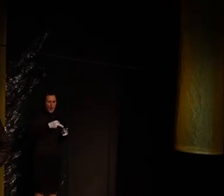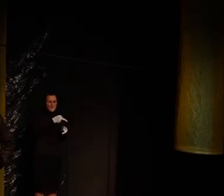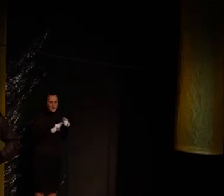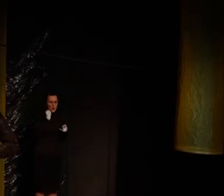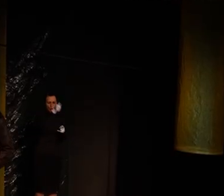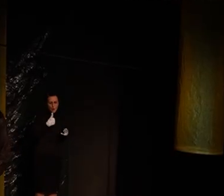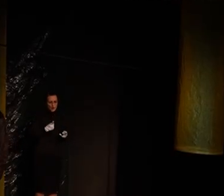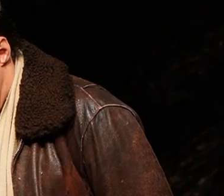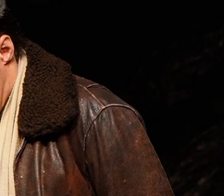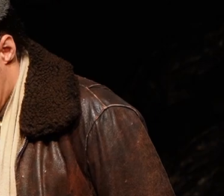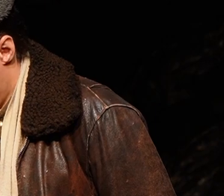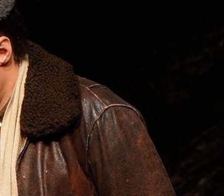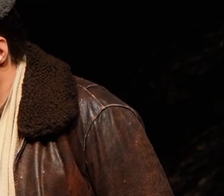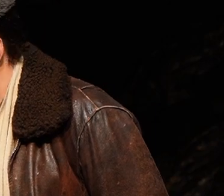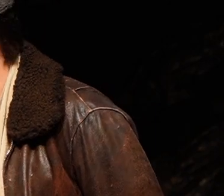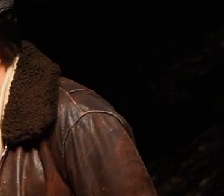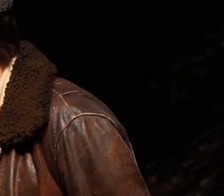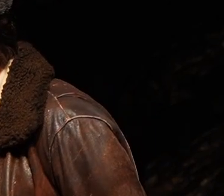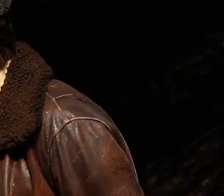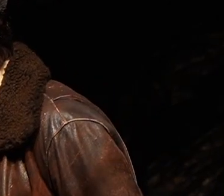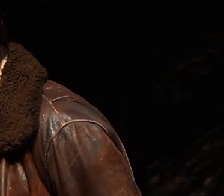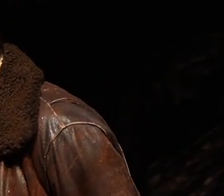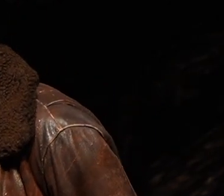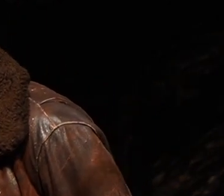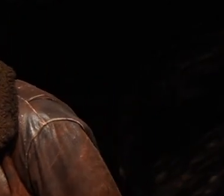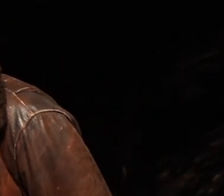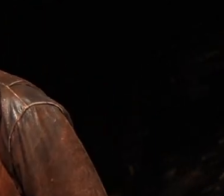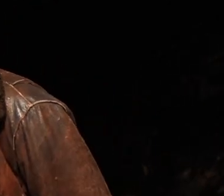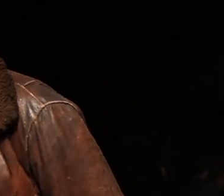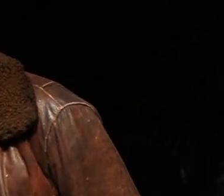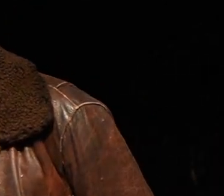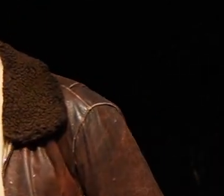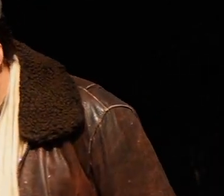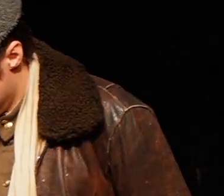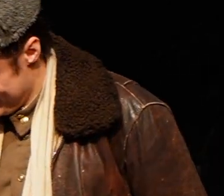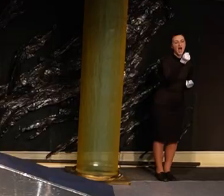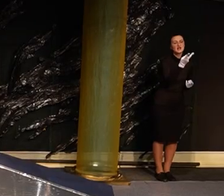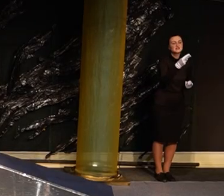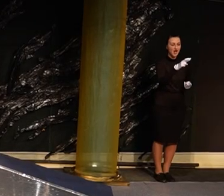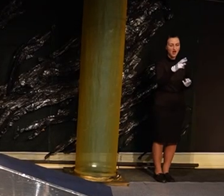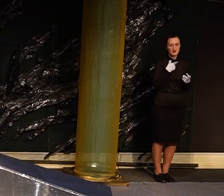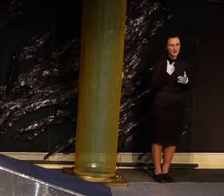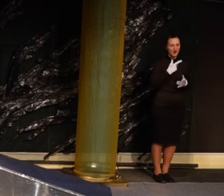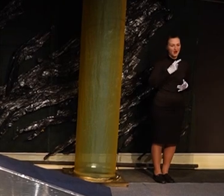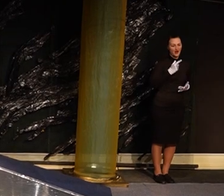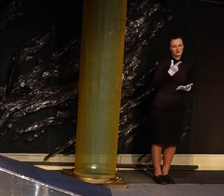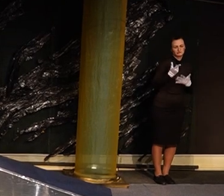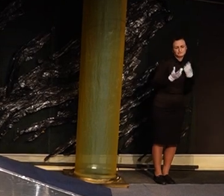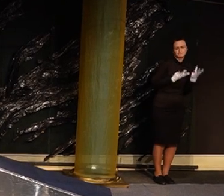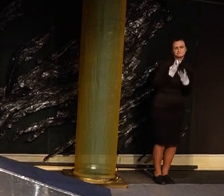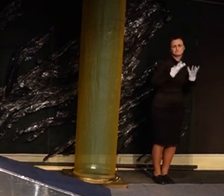намерены сделать такие спектакли доброй традицией. Ведь театральное искусство – это то, что объединяет людей, передает всю теплоту